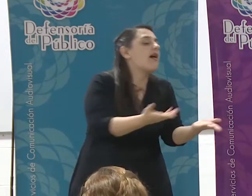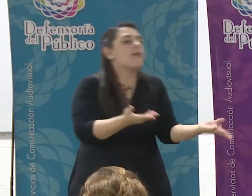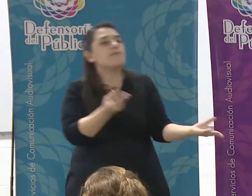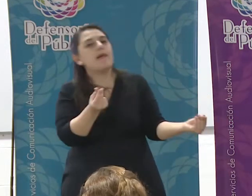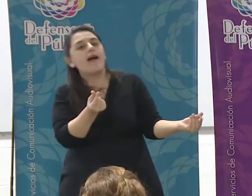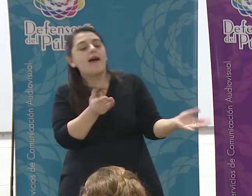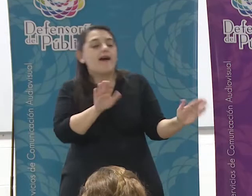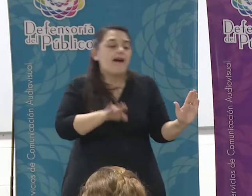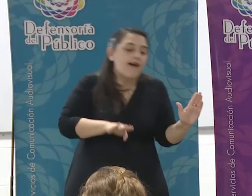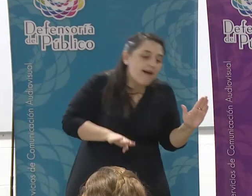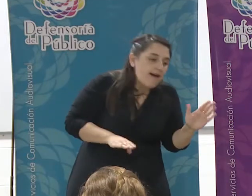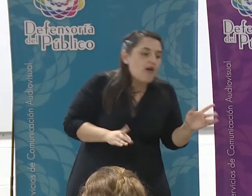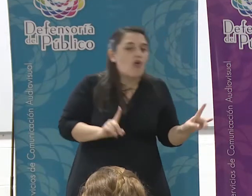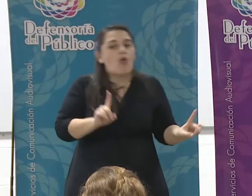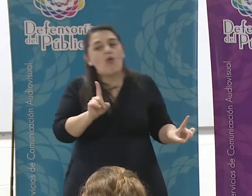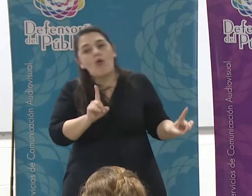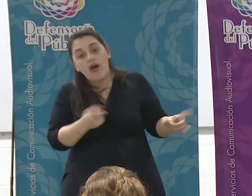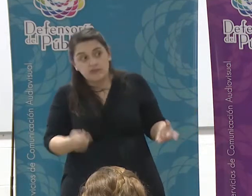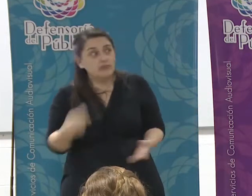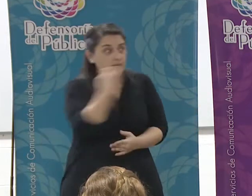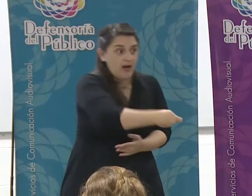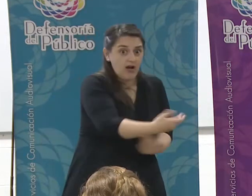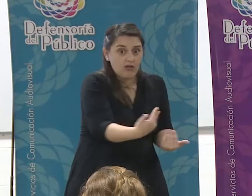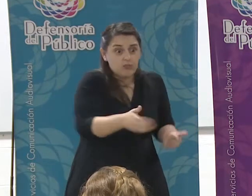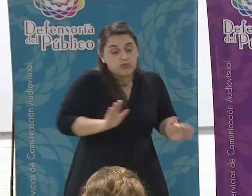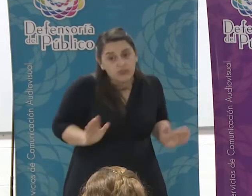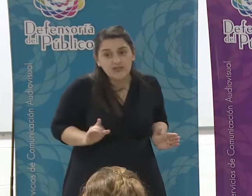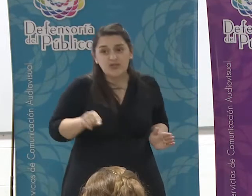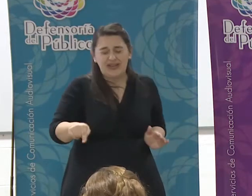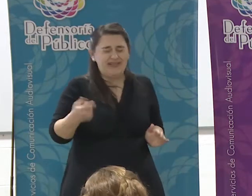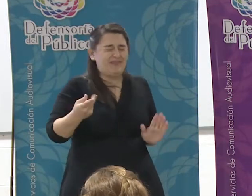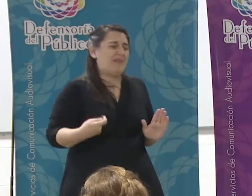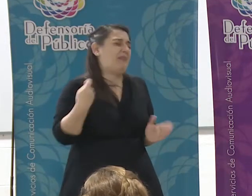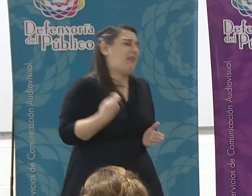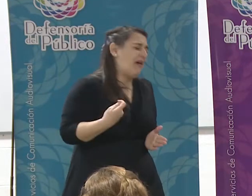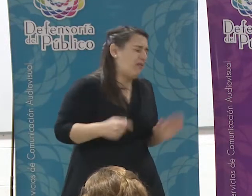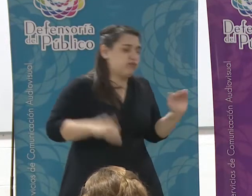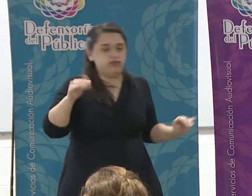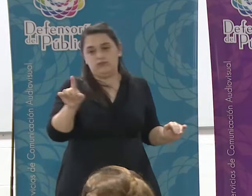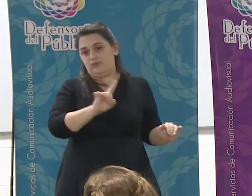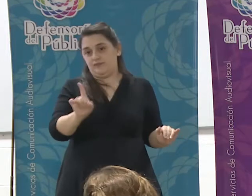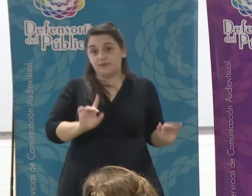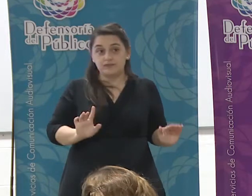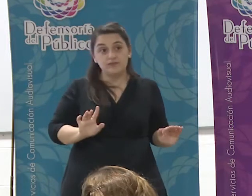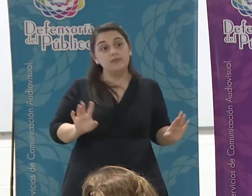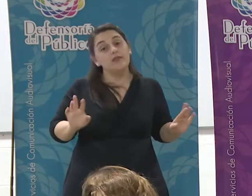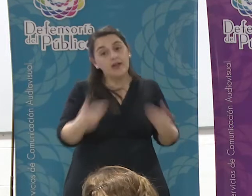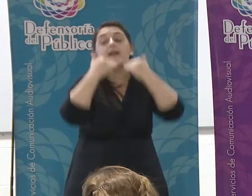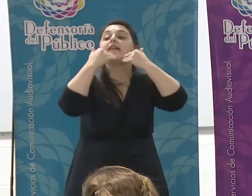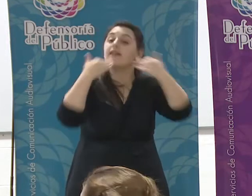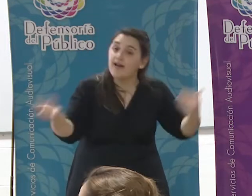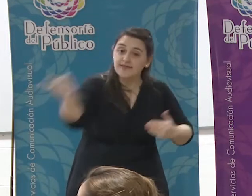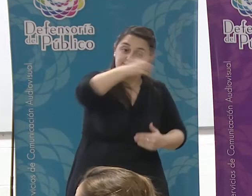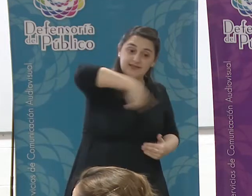digamos, más o menos para que uno pueda pagar, ¿no? Como las otras que son de acuerdo a la recaudación. Así que le agradezco mucho, le agradezco a